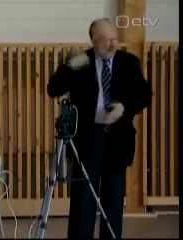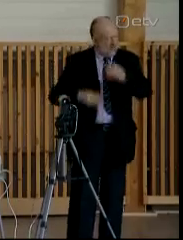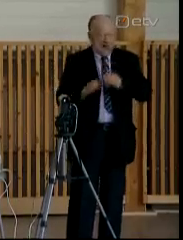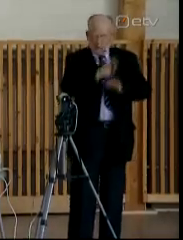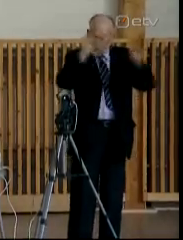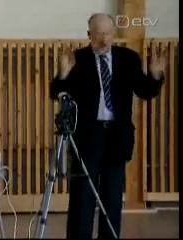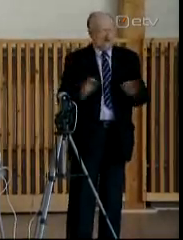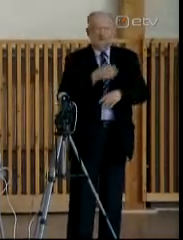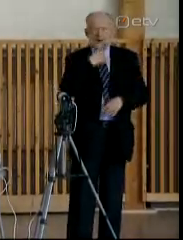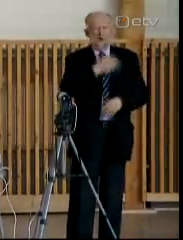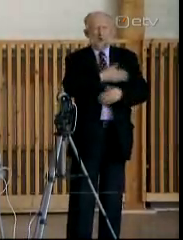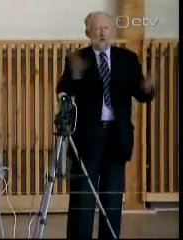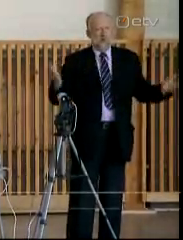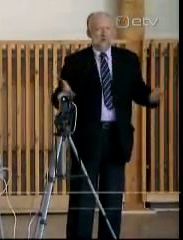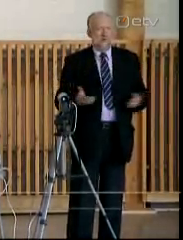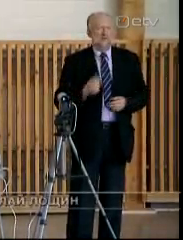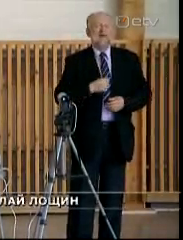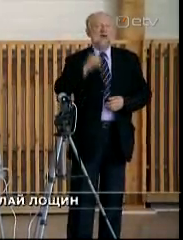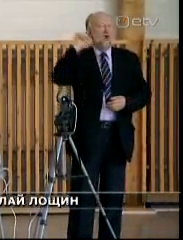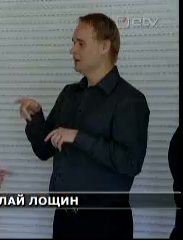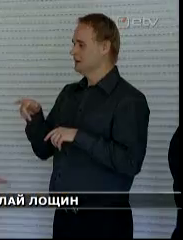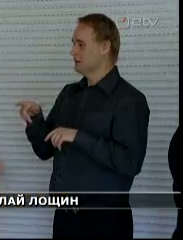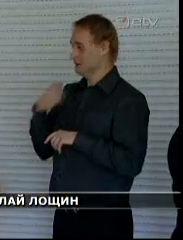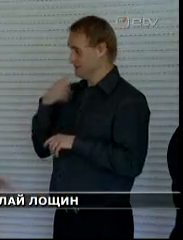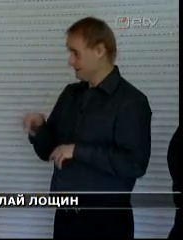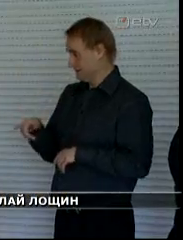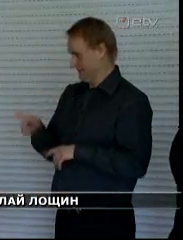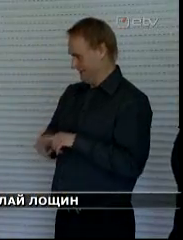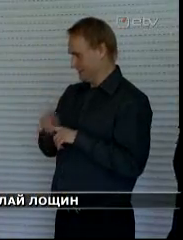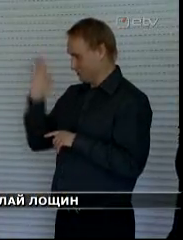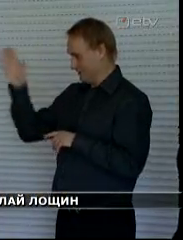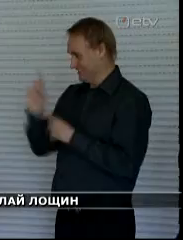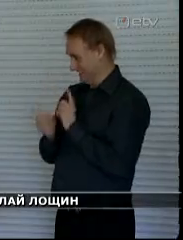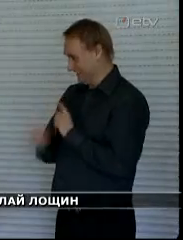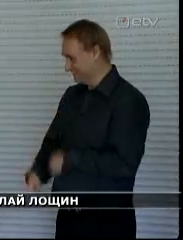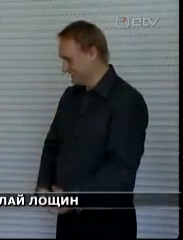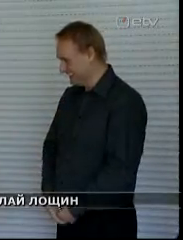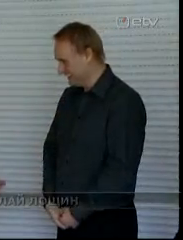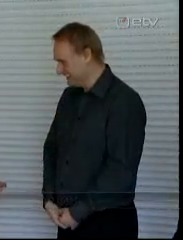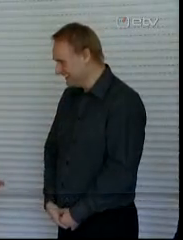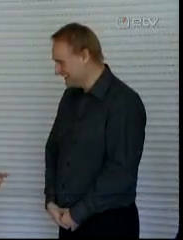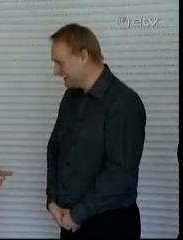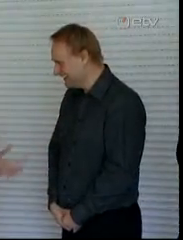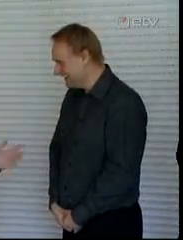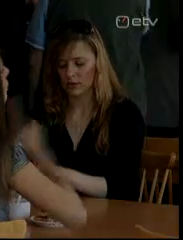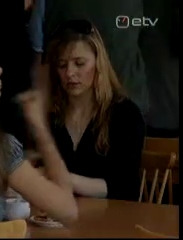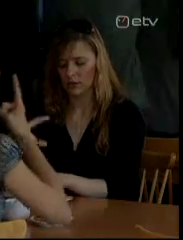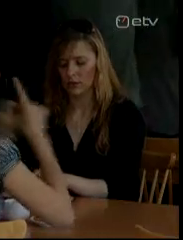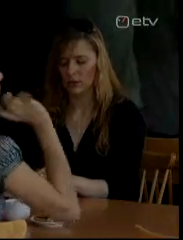По словам президента Союза глухих Эстонии, основные проблемы у людей с нарушениями слуха связаны с трудоустройством. В то же время с 1 марта в Эстонии